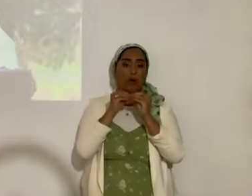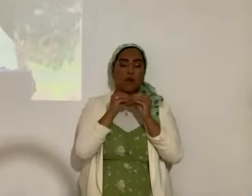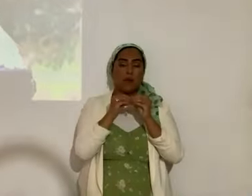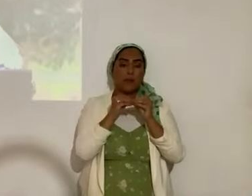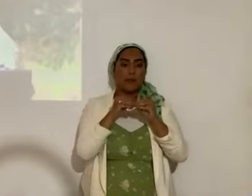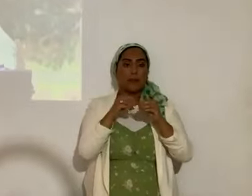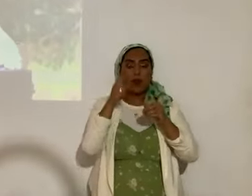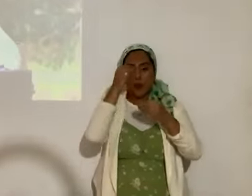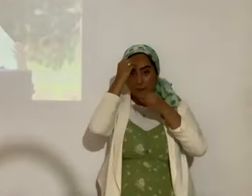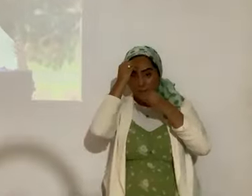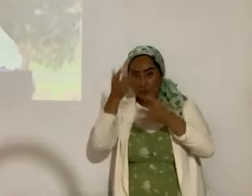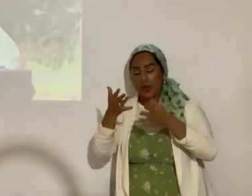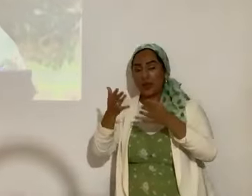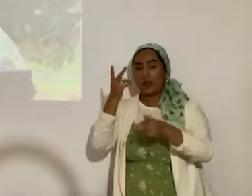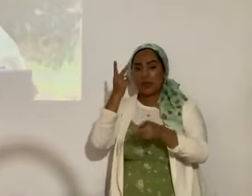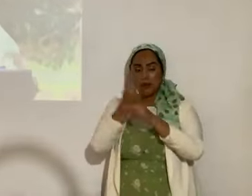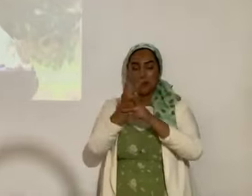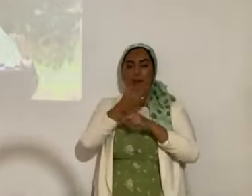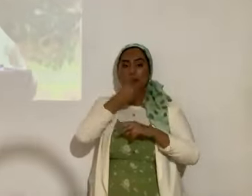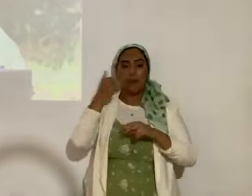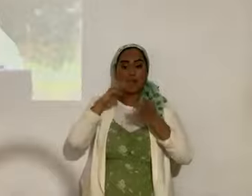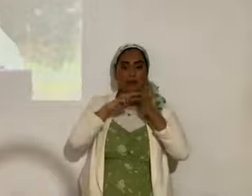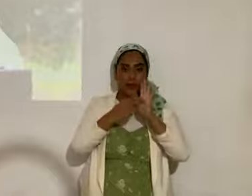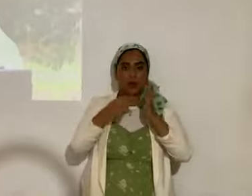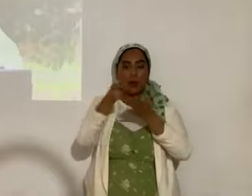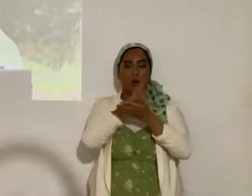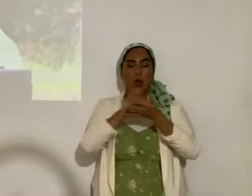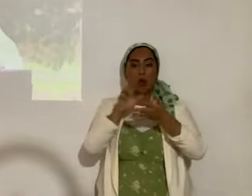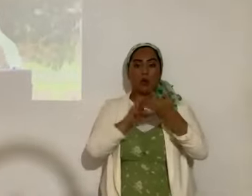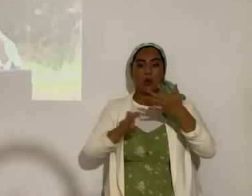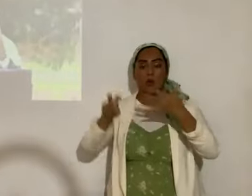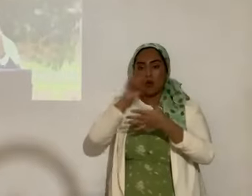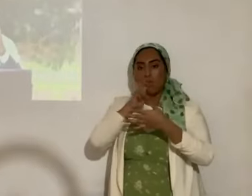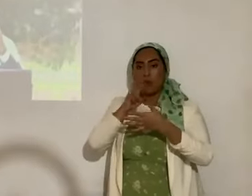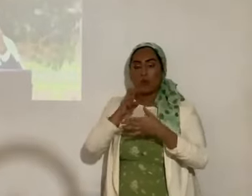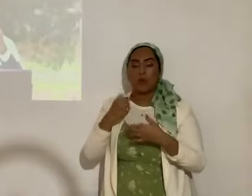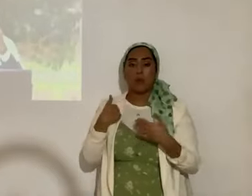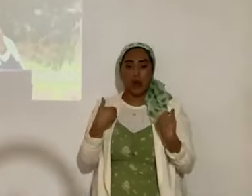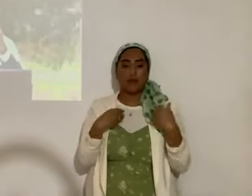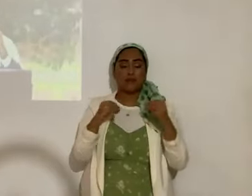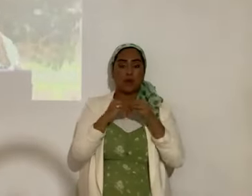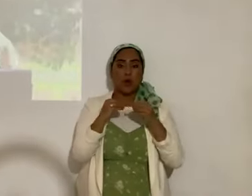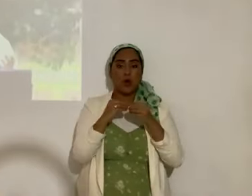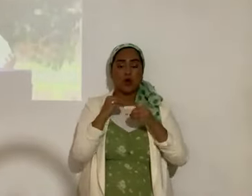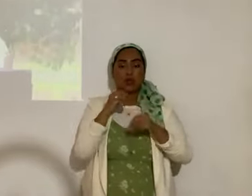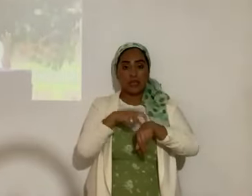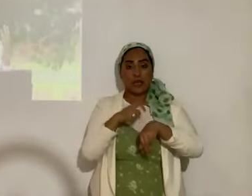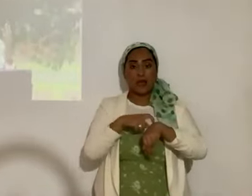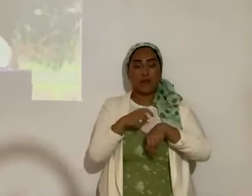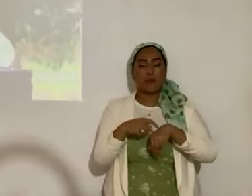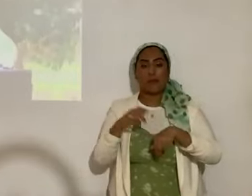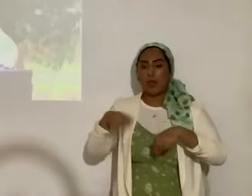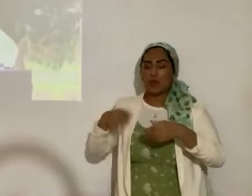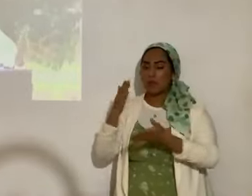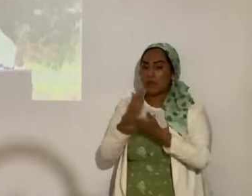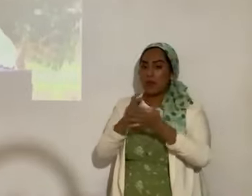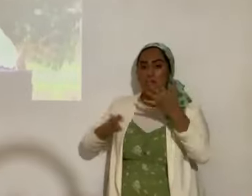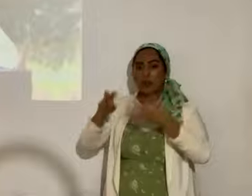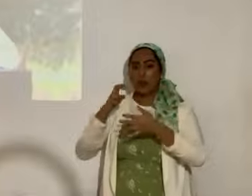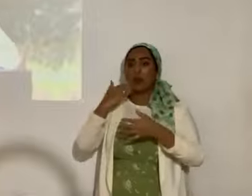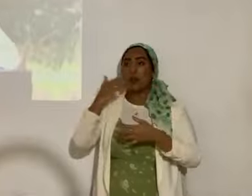llevar a obedecer a cumplir a mejorar y eso se llama santificación nosotros que tenemos más tiempo no hemos dejado de crecer porque el bendito